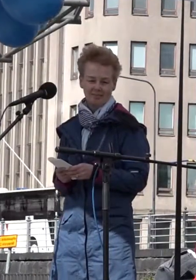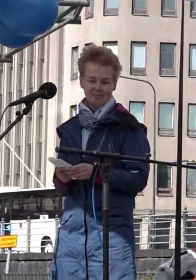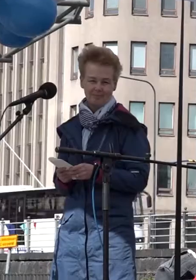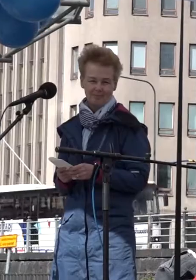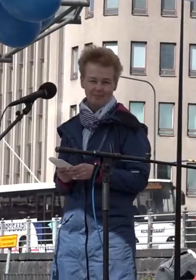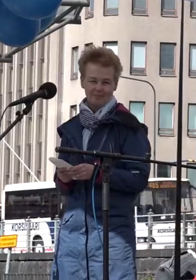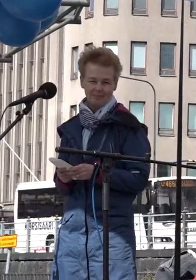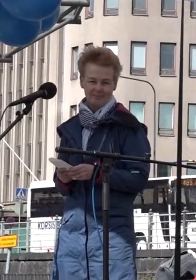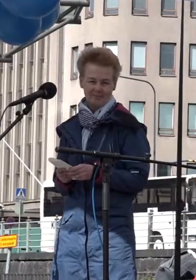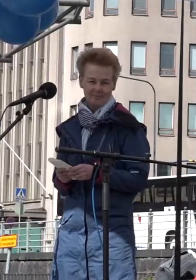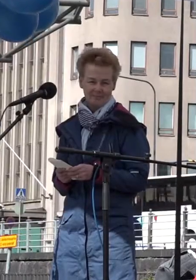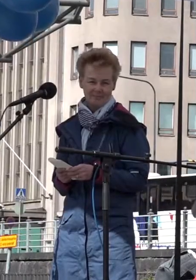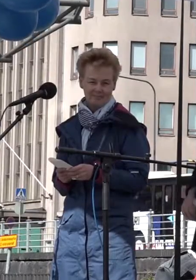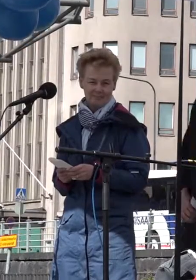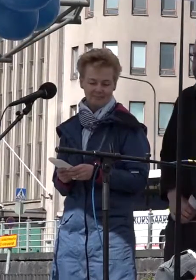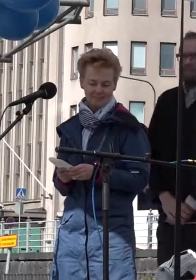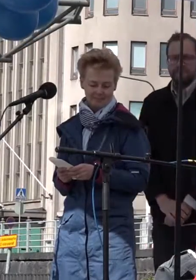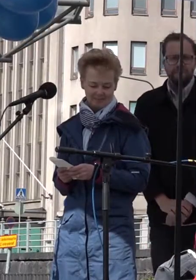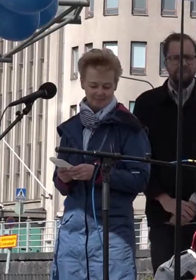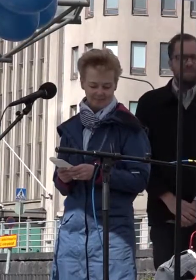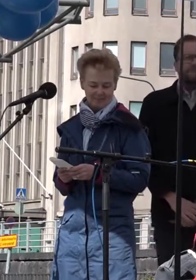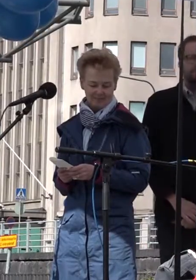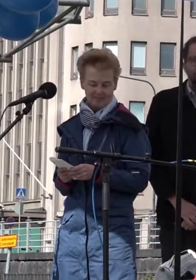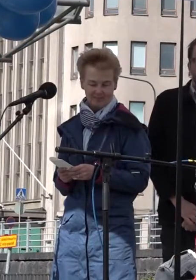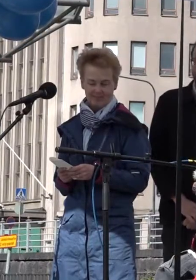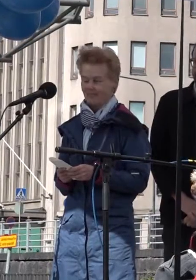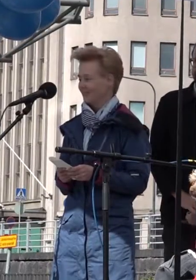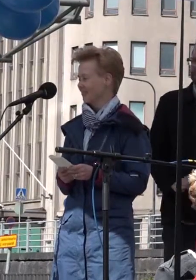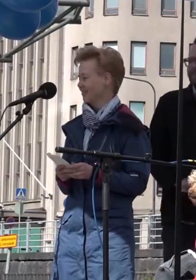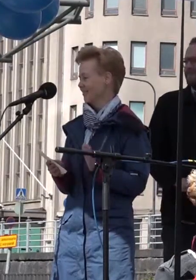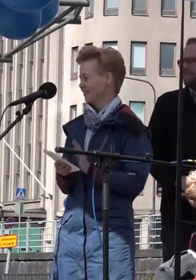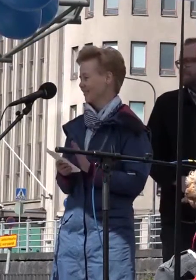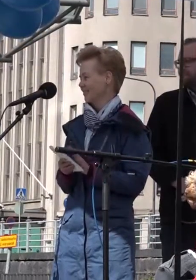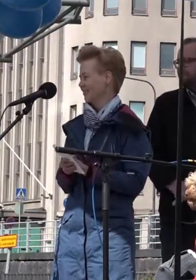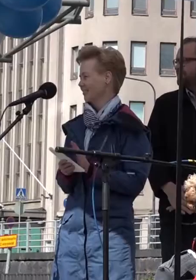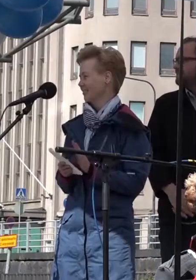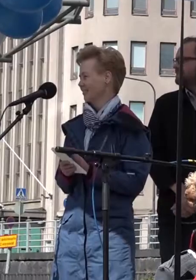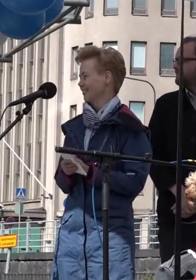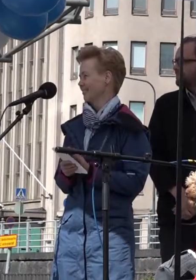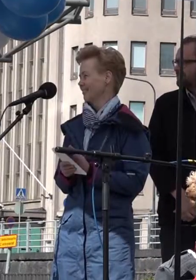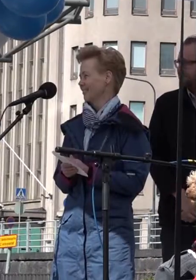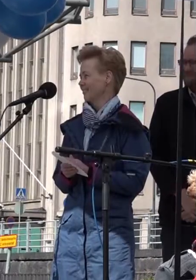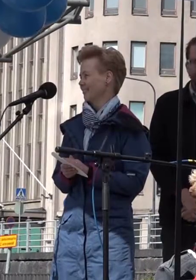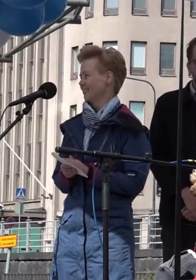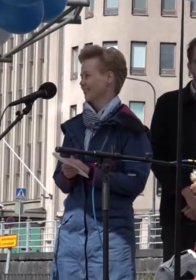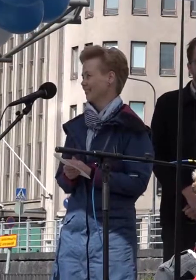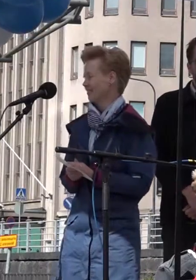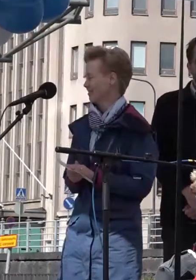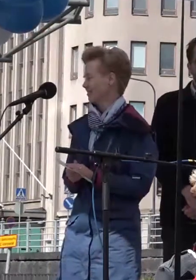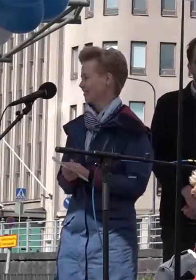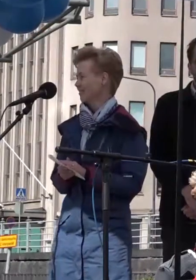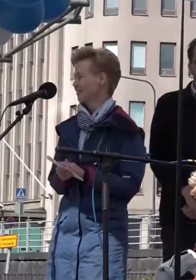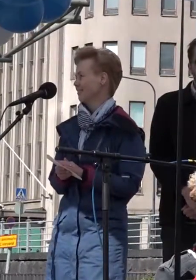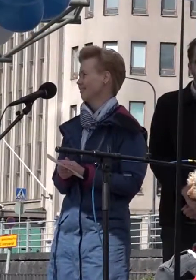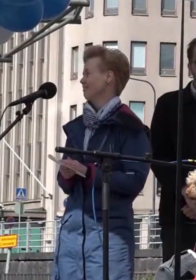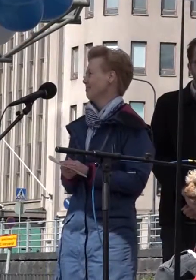palkinnon elämäntyöstään vammaisten oikeuksien hyväksi. Ja toissa viikonloppuna täällä Helsingissä Kalle vastaanotti